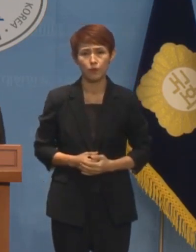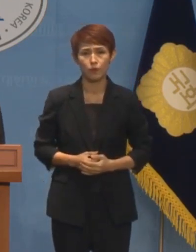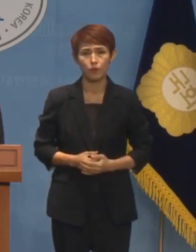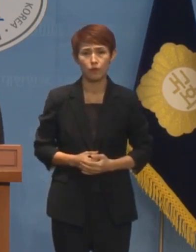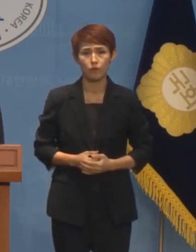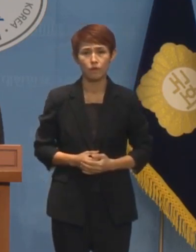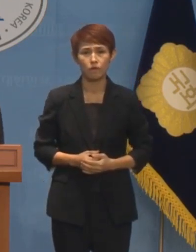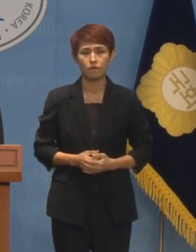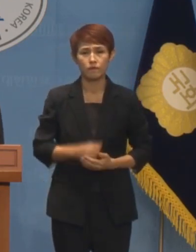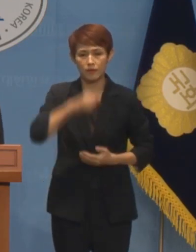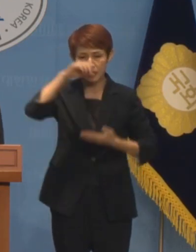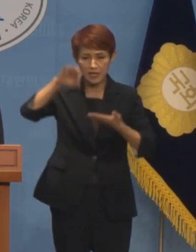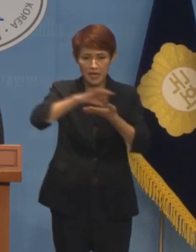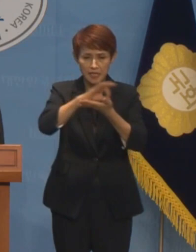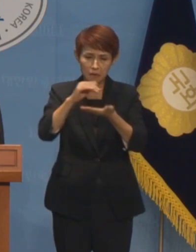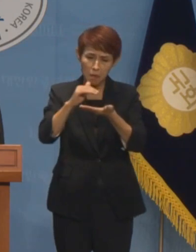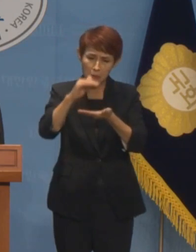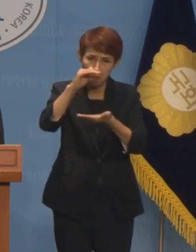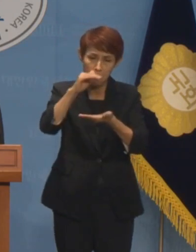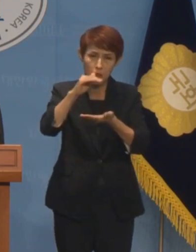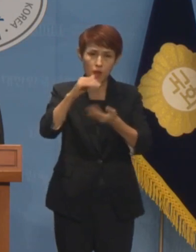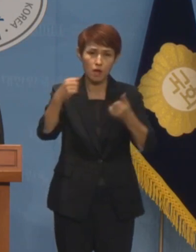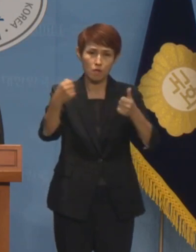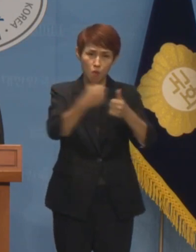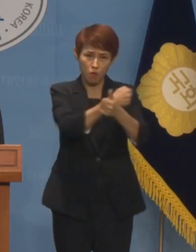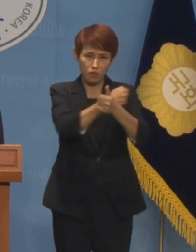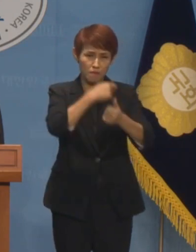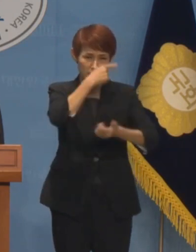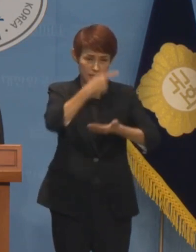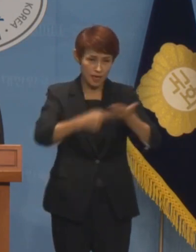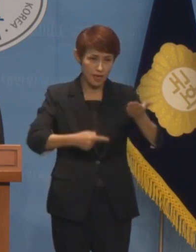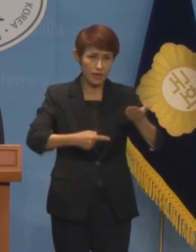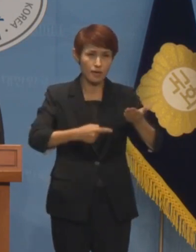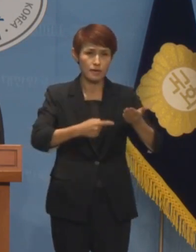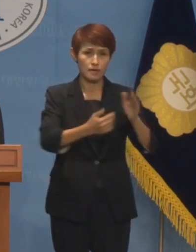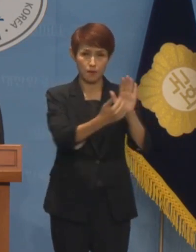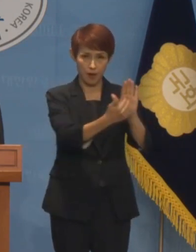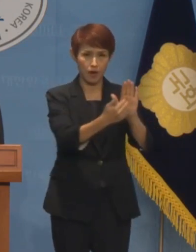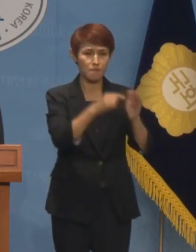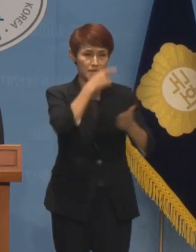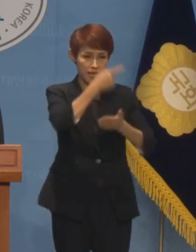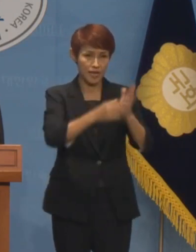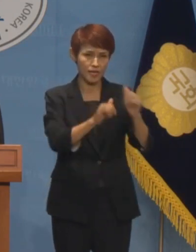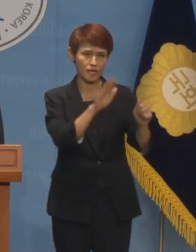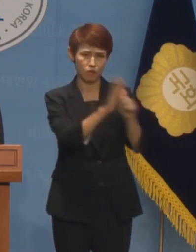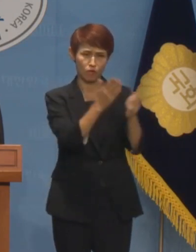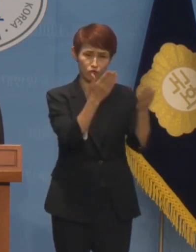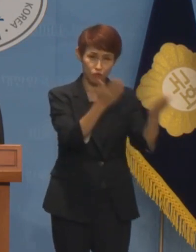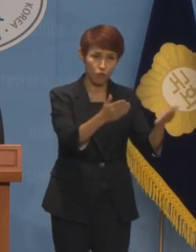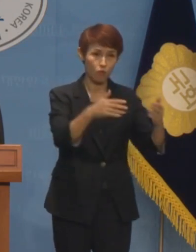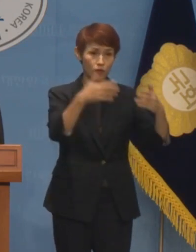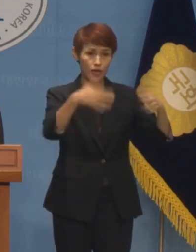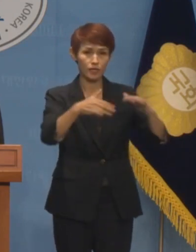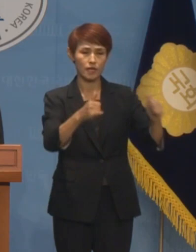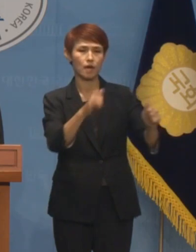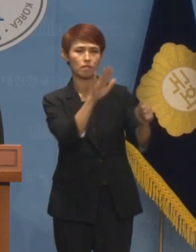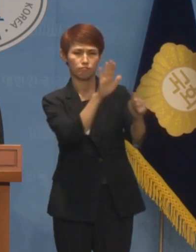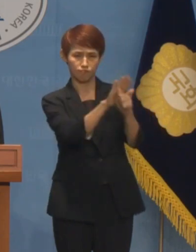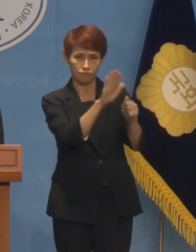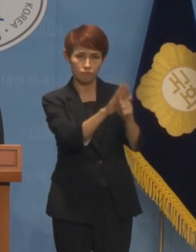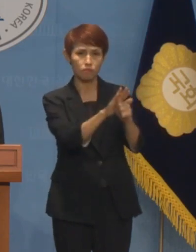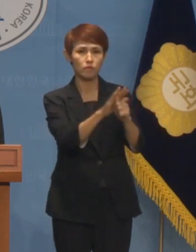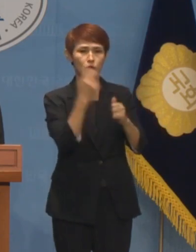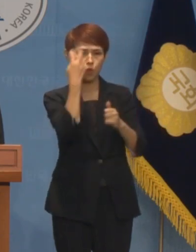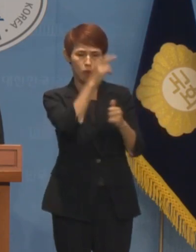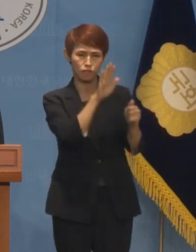소폭 늘어난 예산은 폭력 피해 예방 및 피해자 지원 등 약자 복지 강화, 돌봄 지원